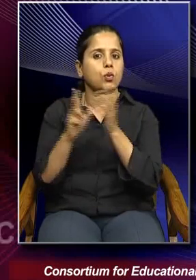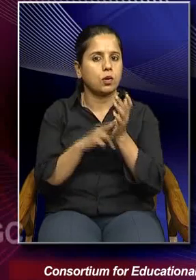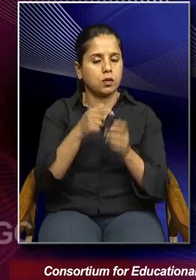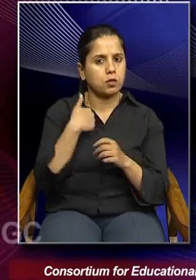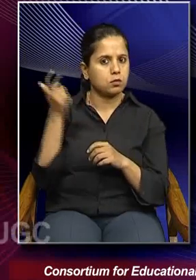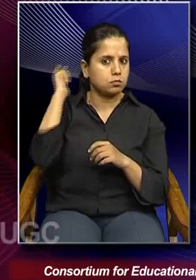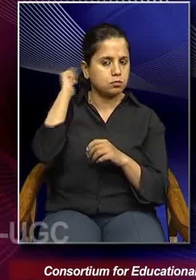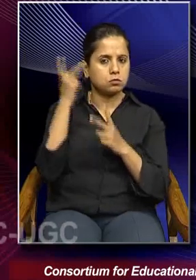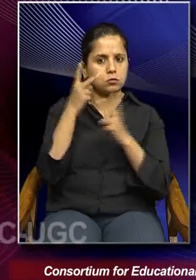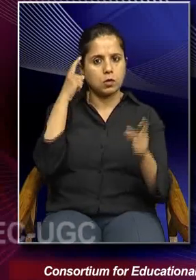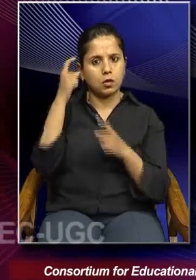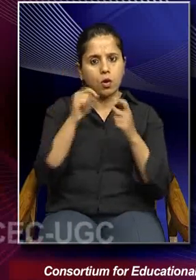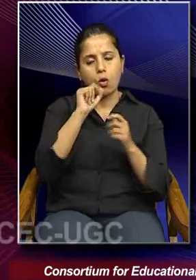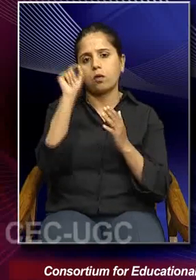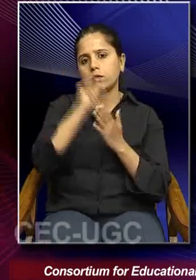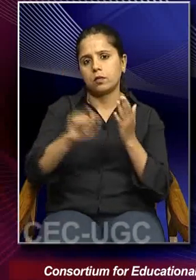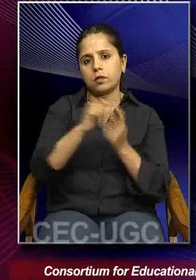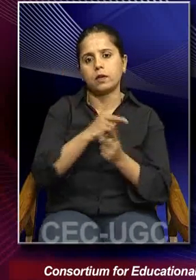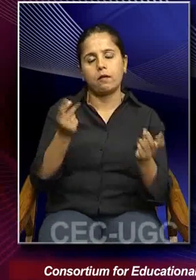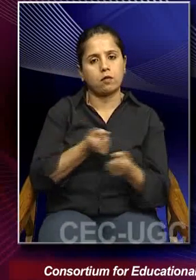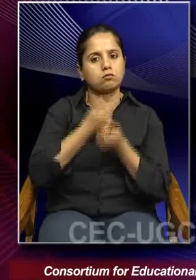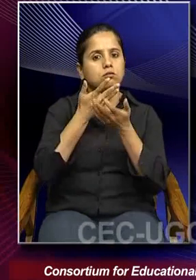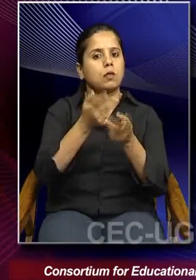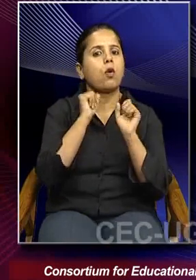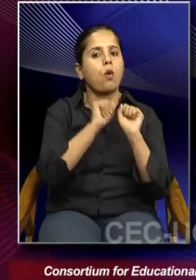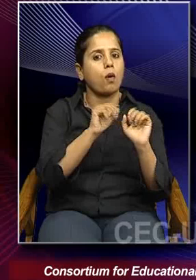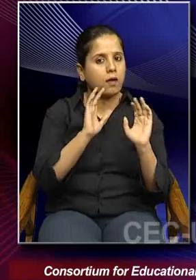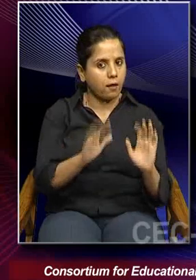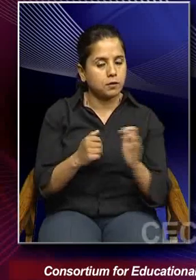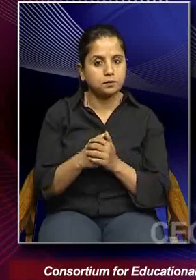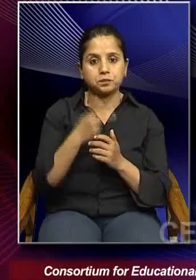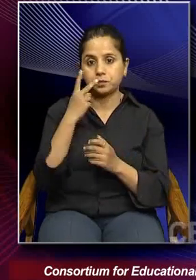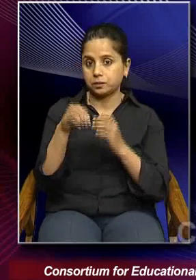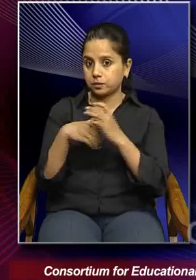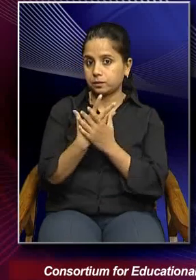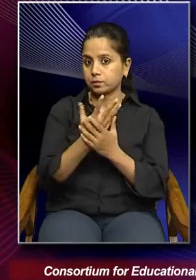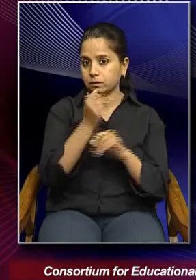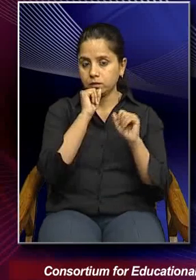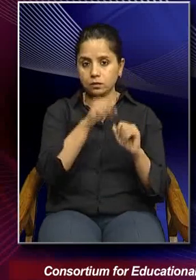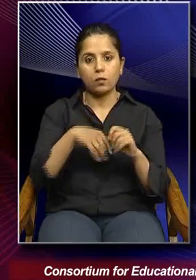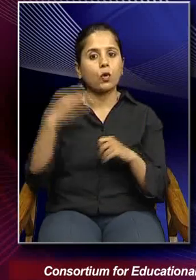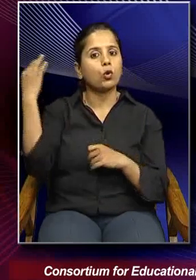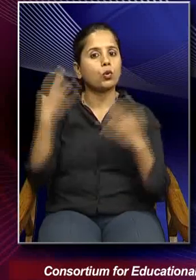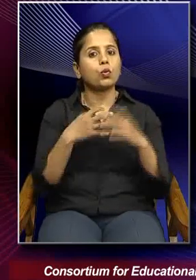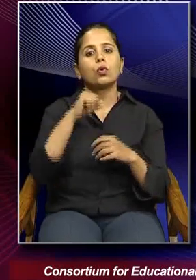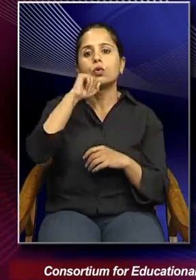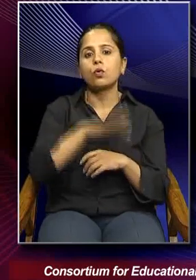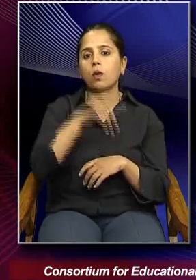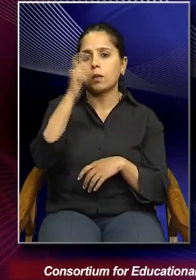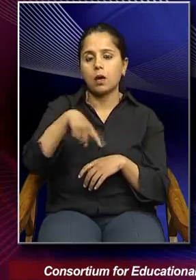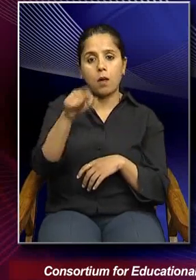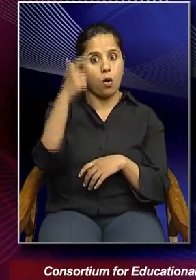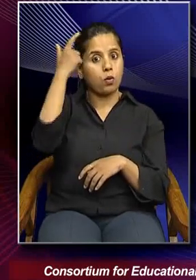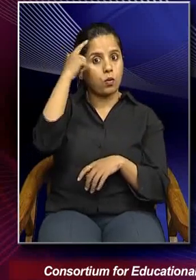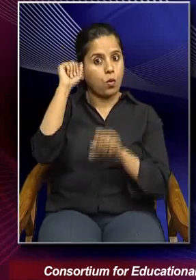और दिशा को अपनी कविताओं के मध्य से व्यक्त किया उभरते नए युवा कवियों को ध्यान में